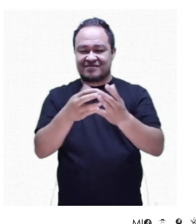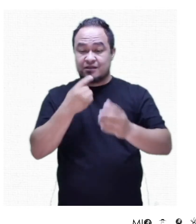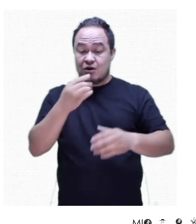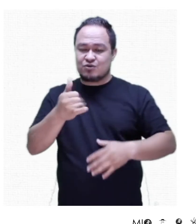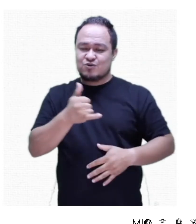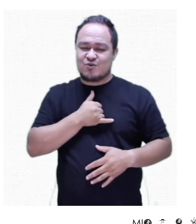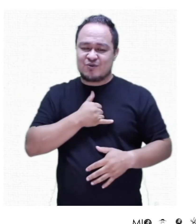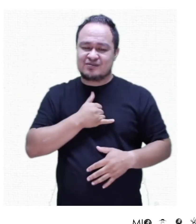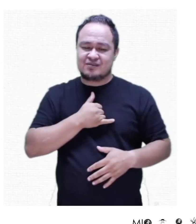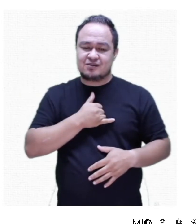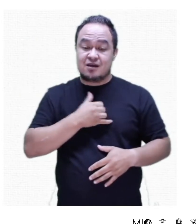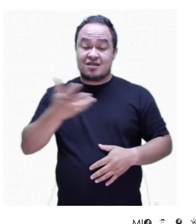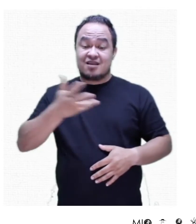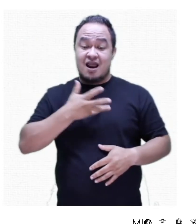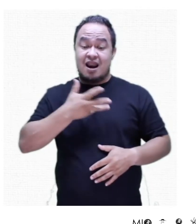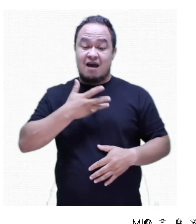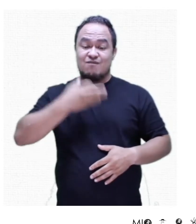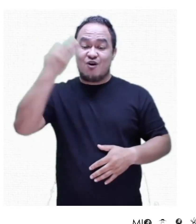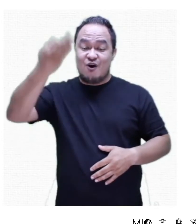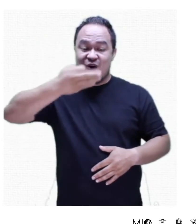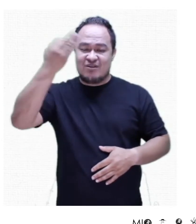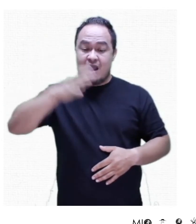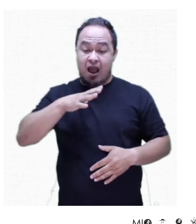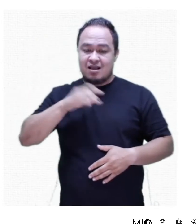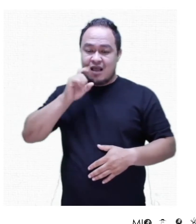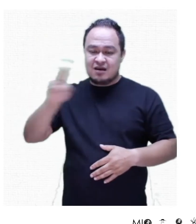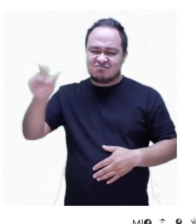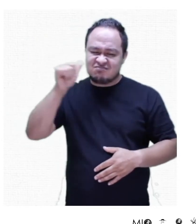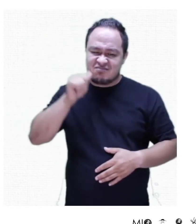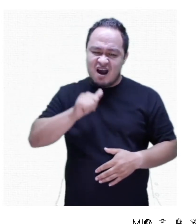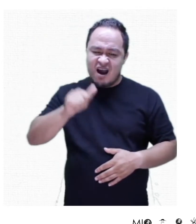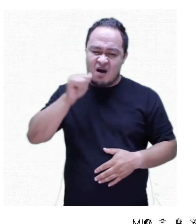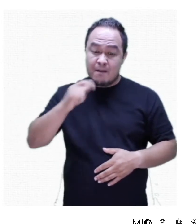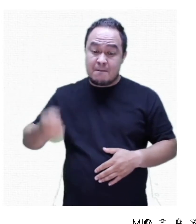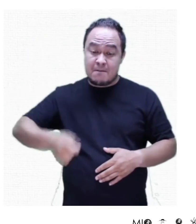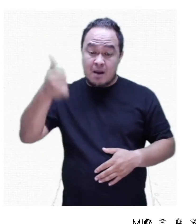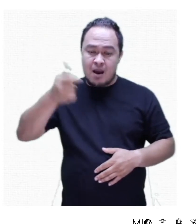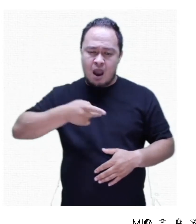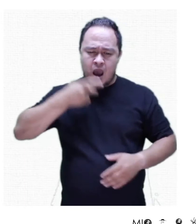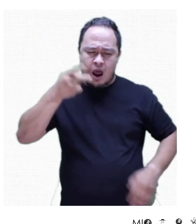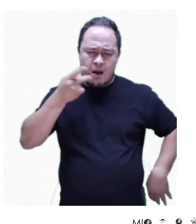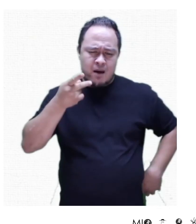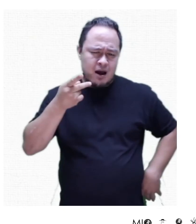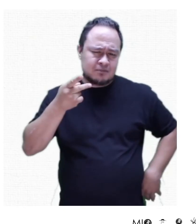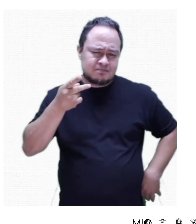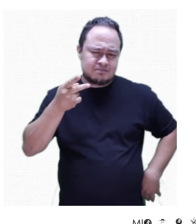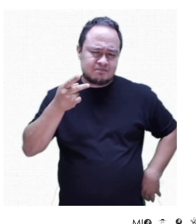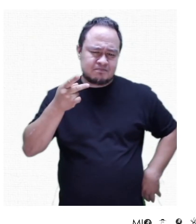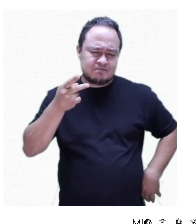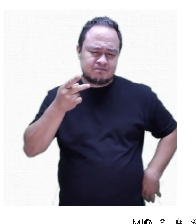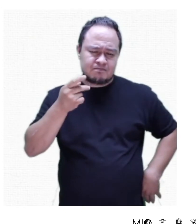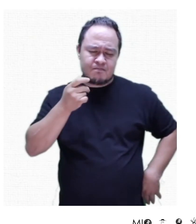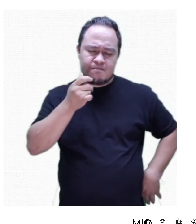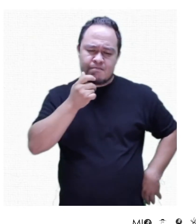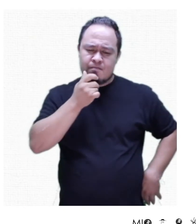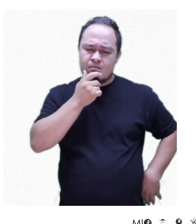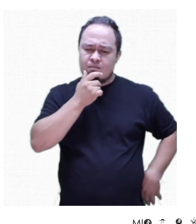En mi planeta, yo tenía una flor. Ella era siempre la primera en hablar».